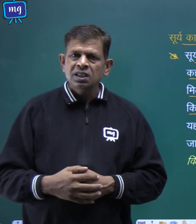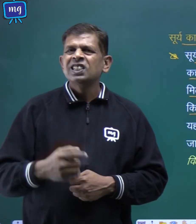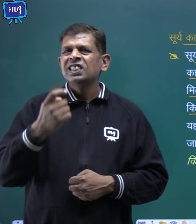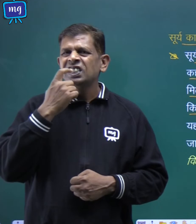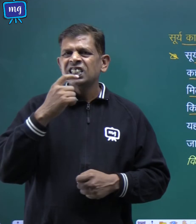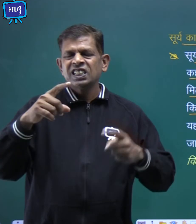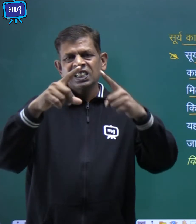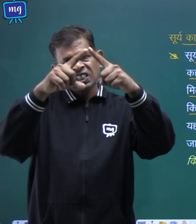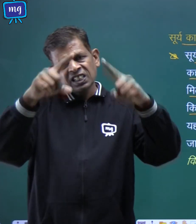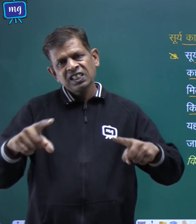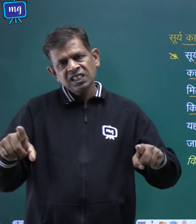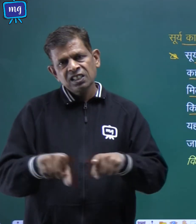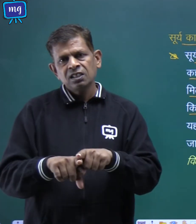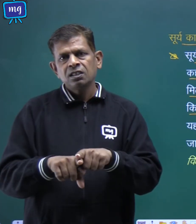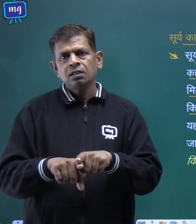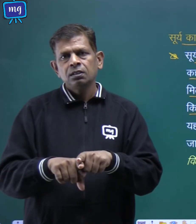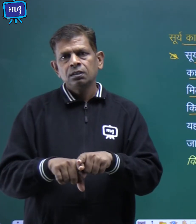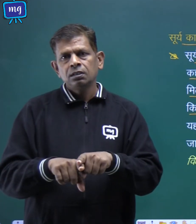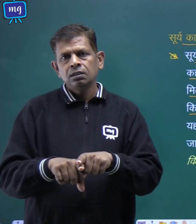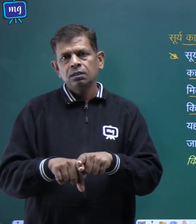प्रिज्म में से